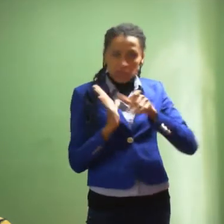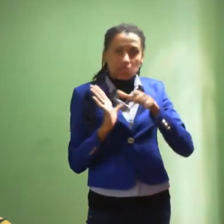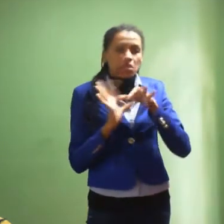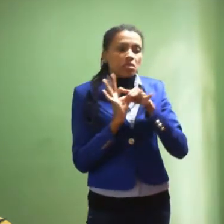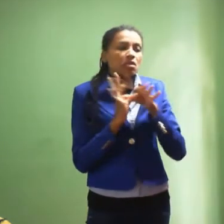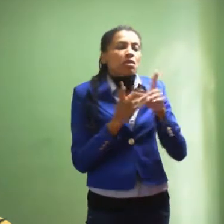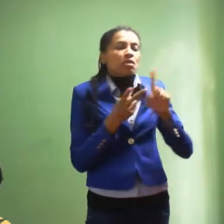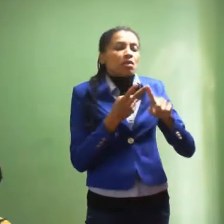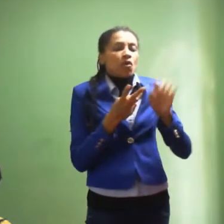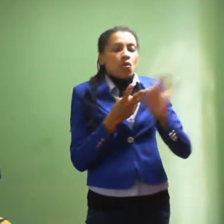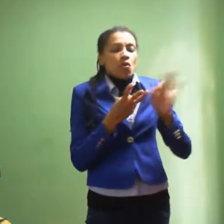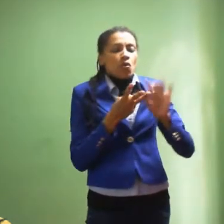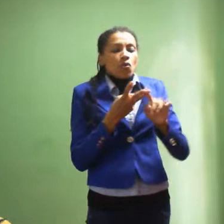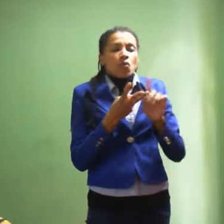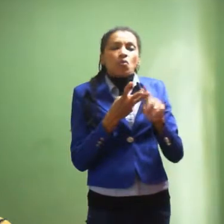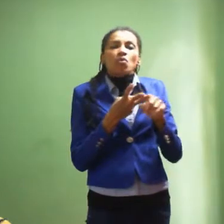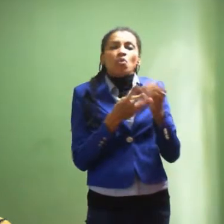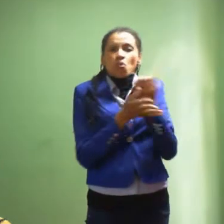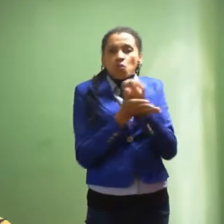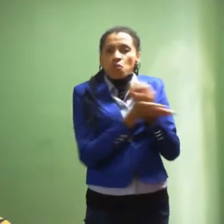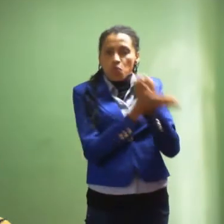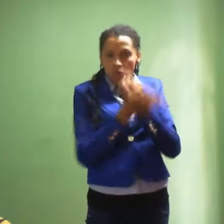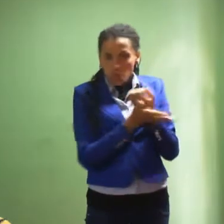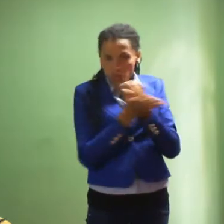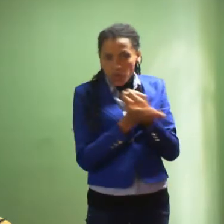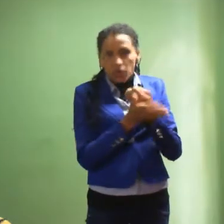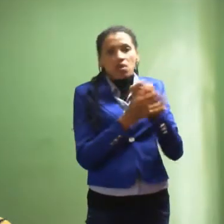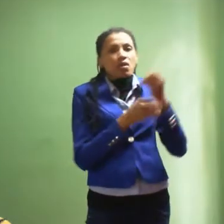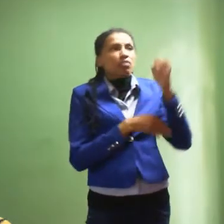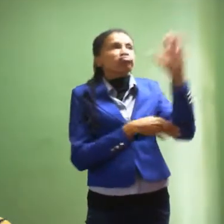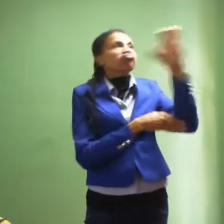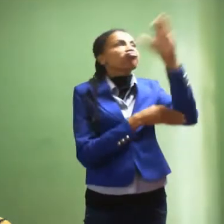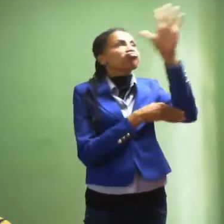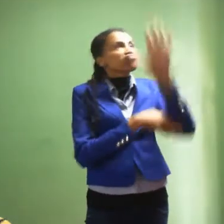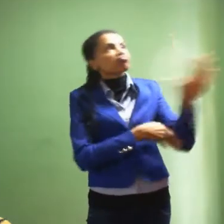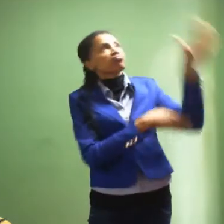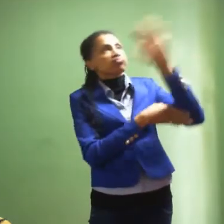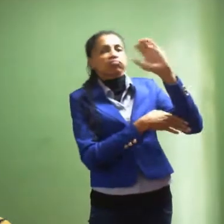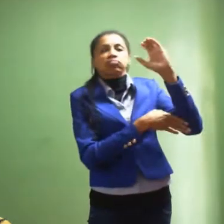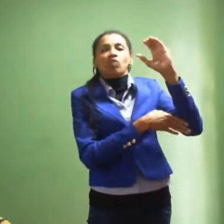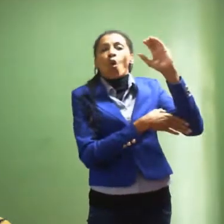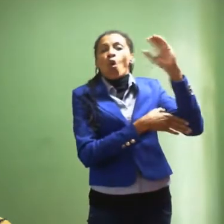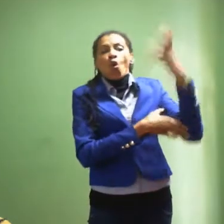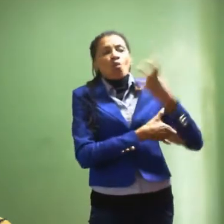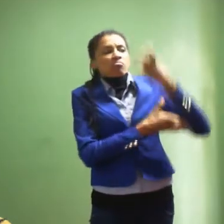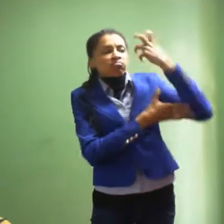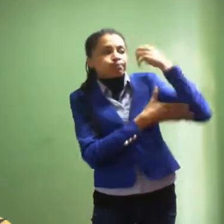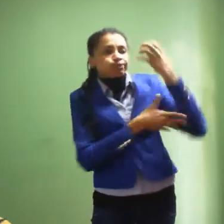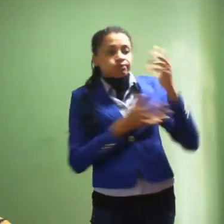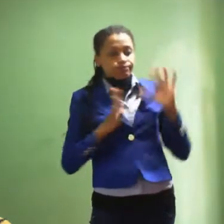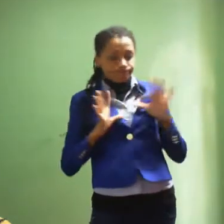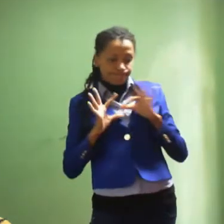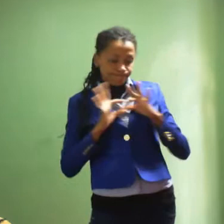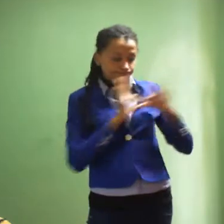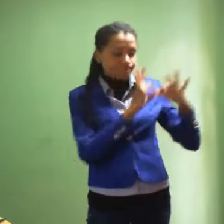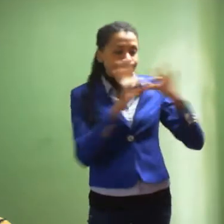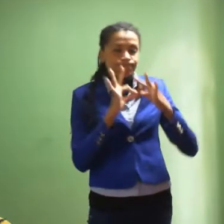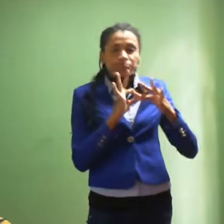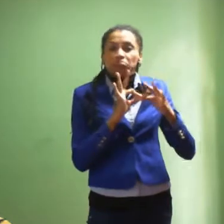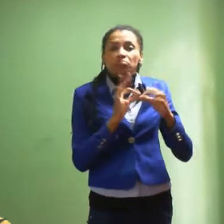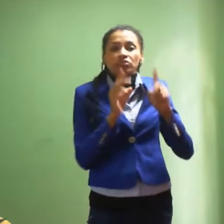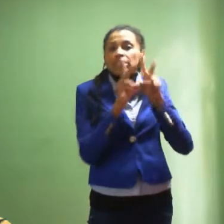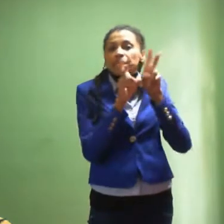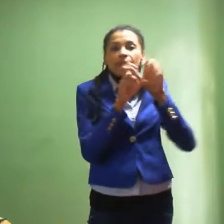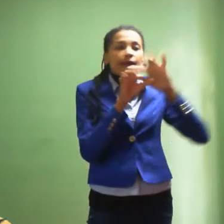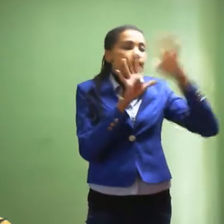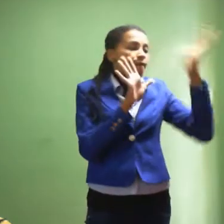estamos trabajando procesos biológicos, geográficos, históricos. De esa manera podemos entender que son